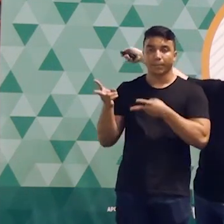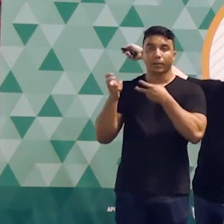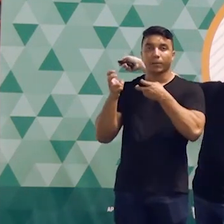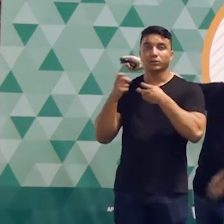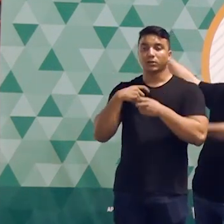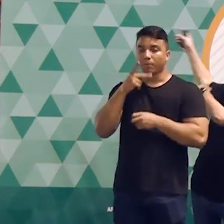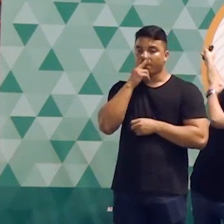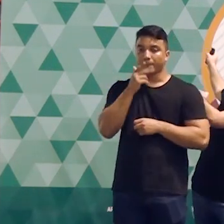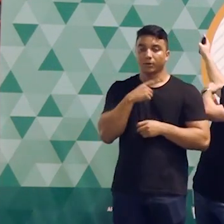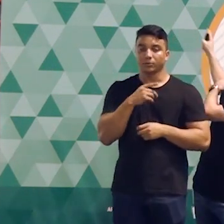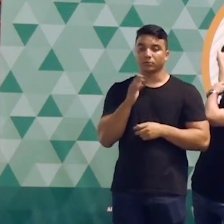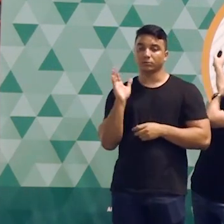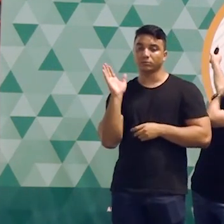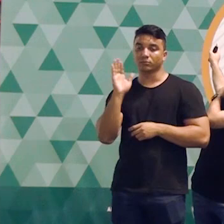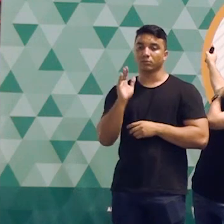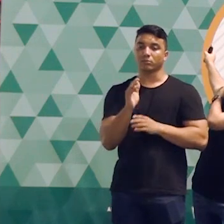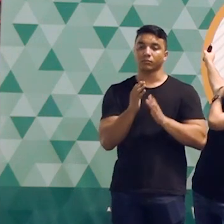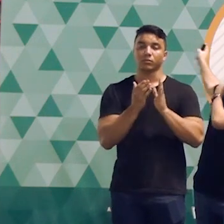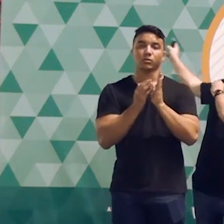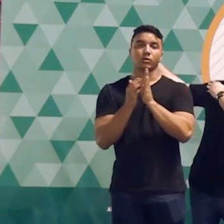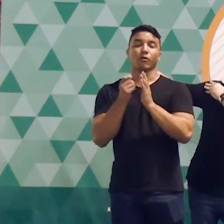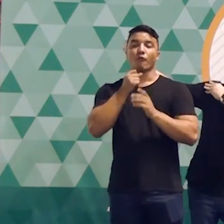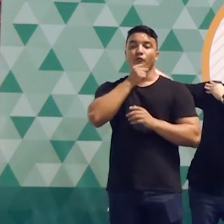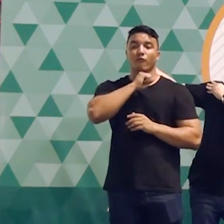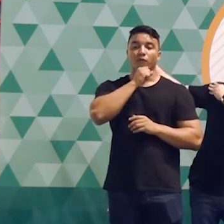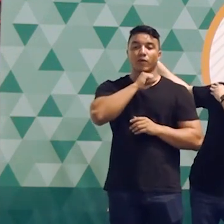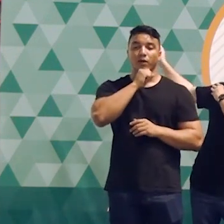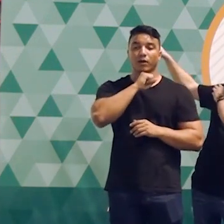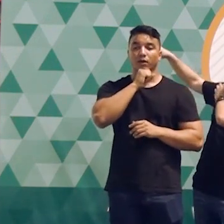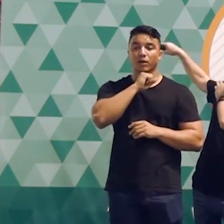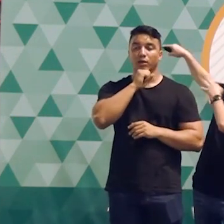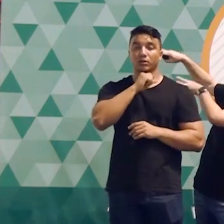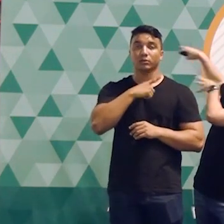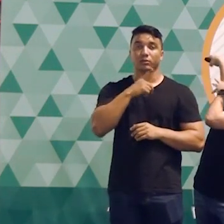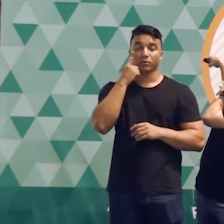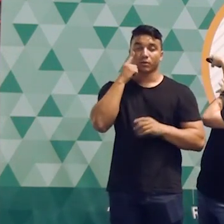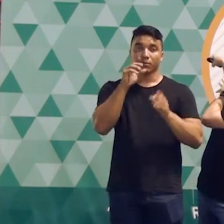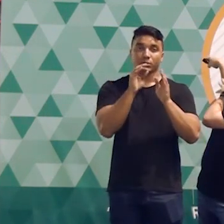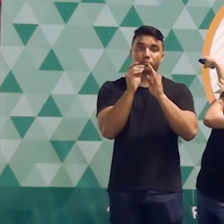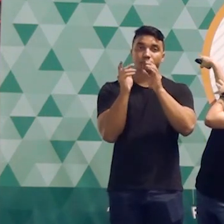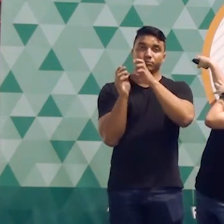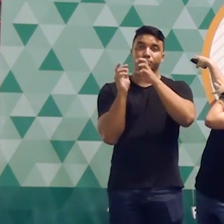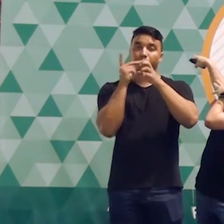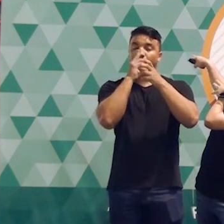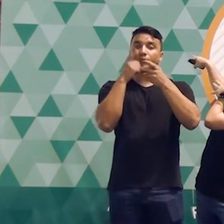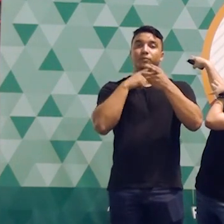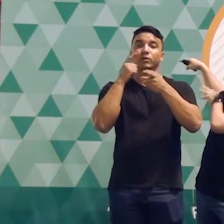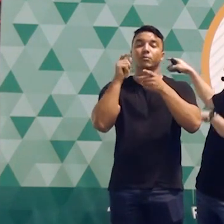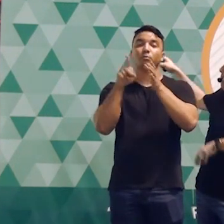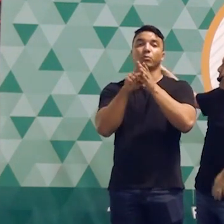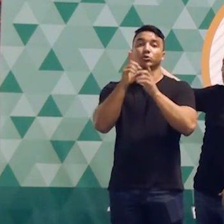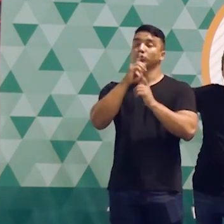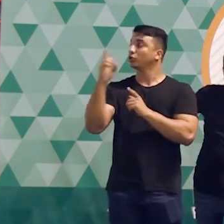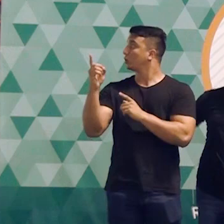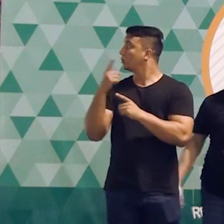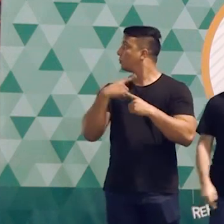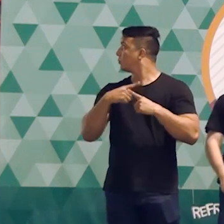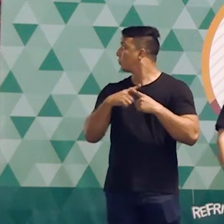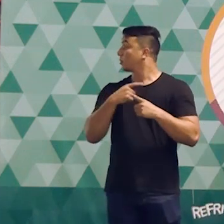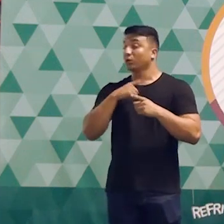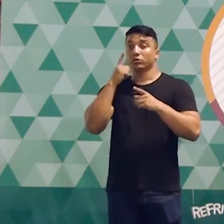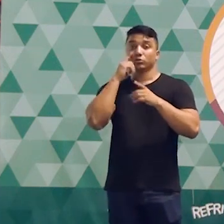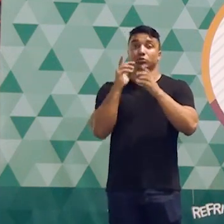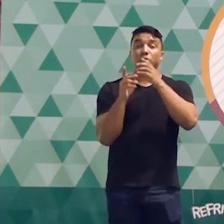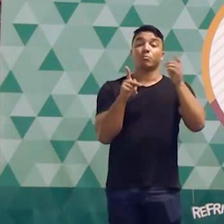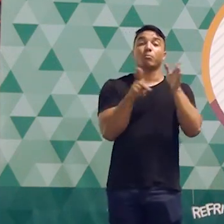que o negócio está meio aleijado para o lado de cá, nos idosos? As linhas estão meio puxadas para o lado direito. É porque eu não disse que do lado